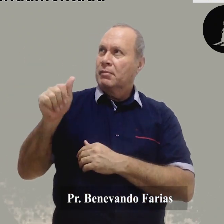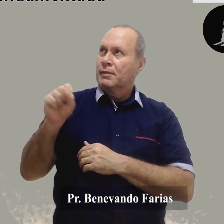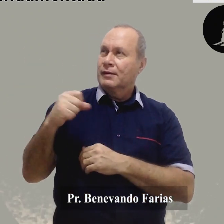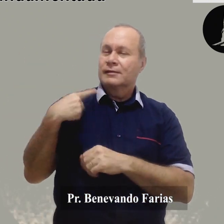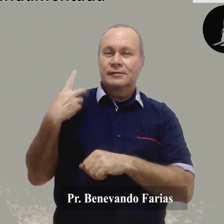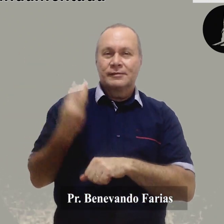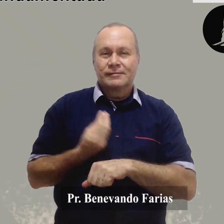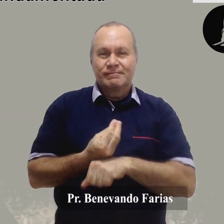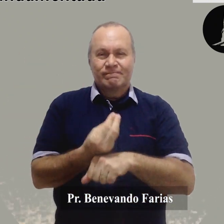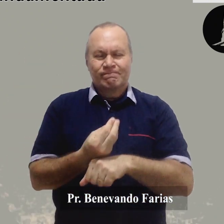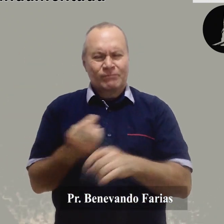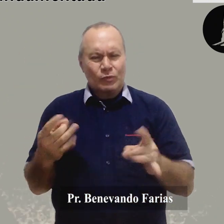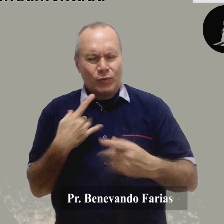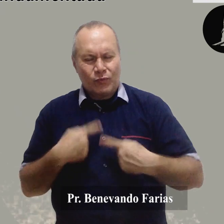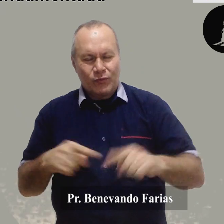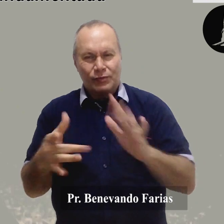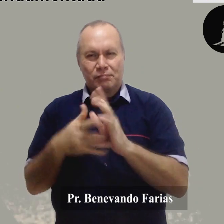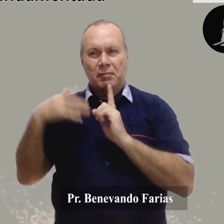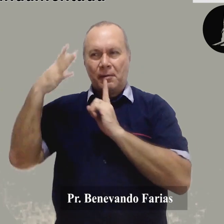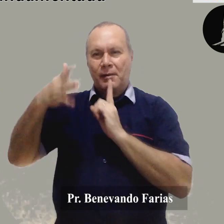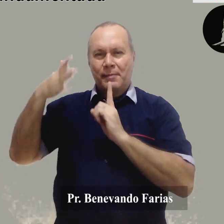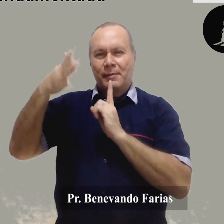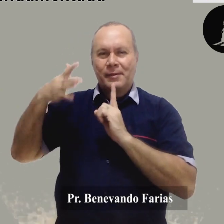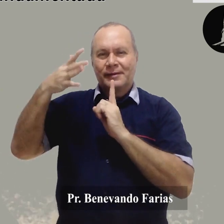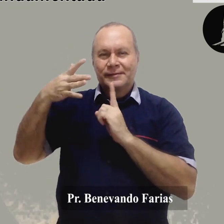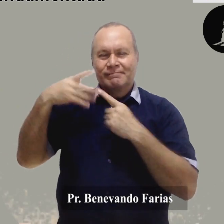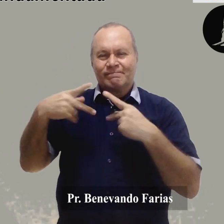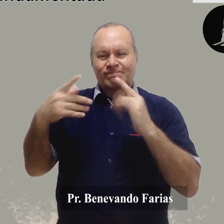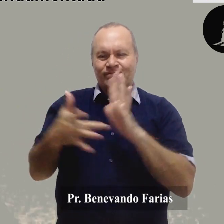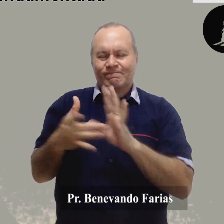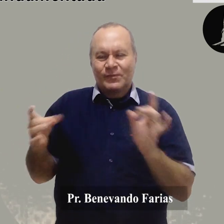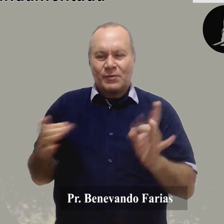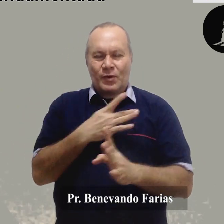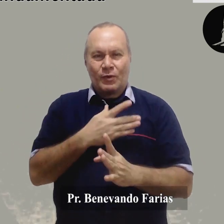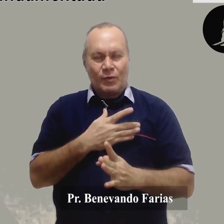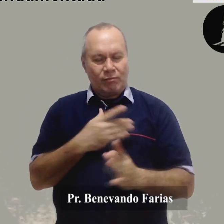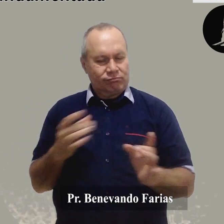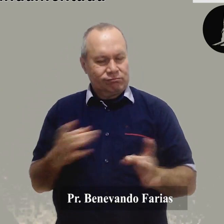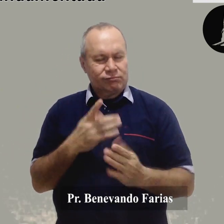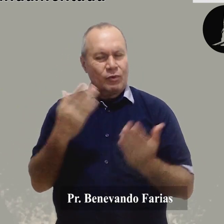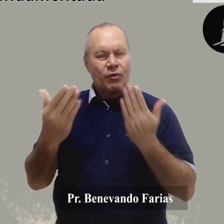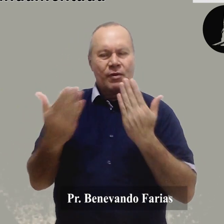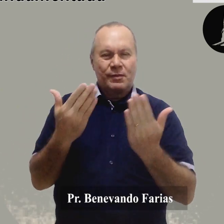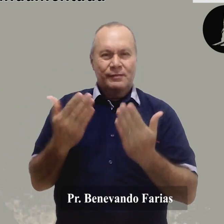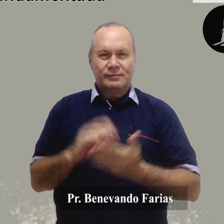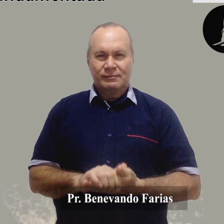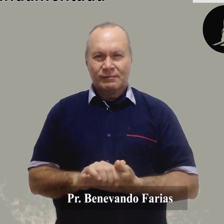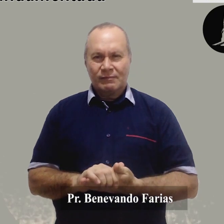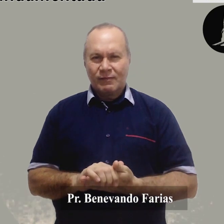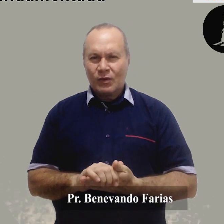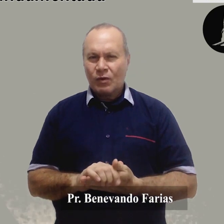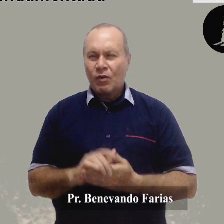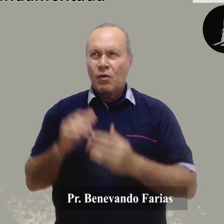fundamento. Por isso, terminando o seu Sermão do Monte, ele fez uma analogia muito interessante. Ele